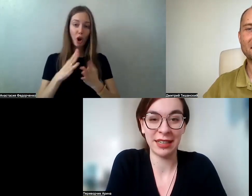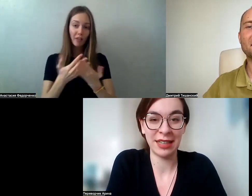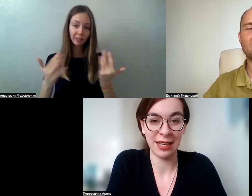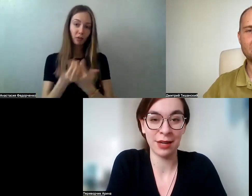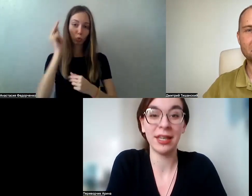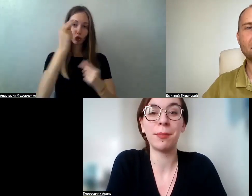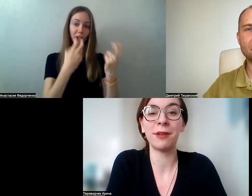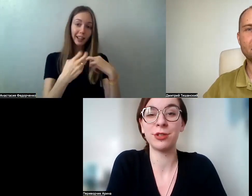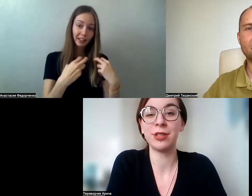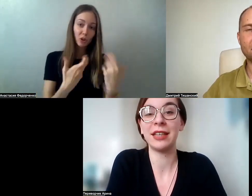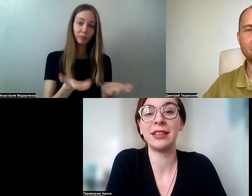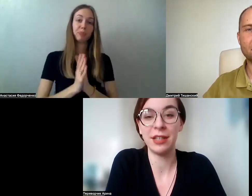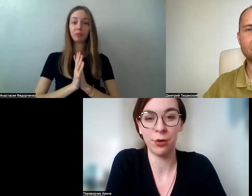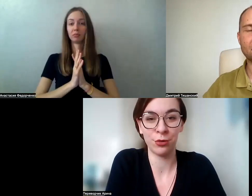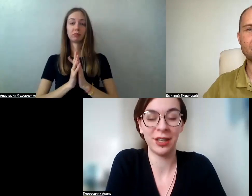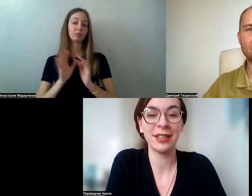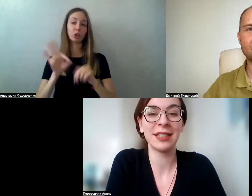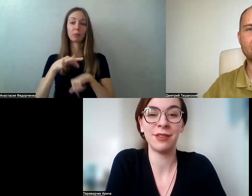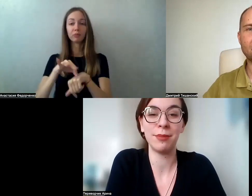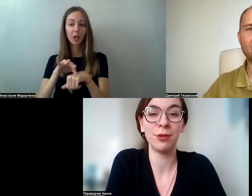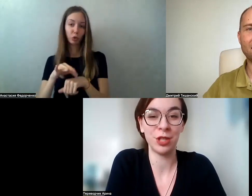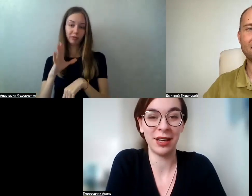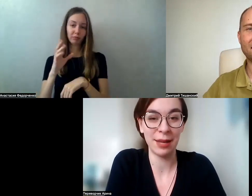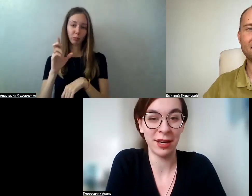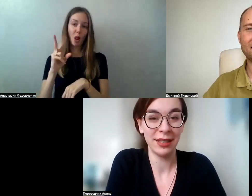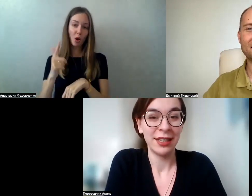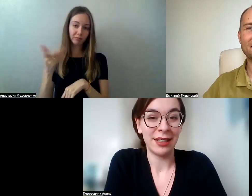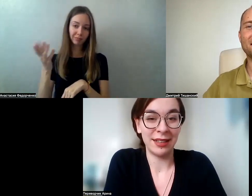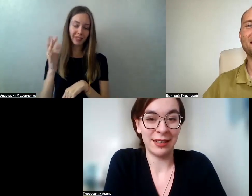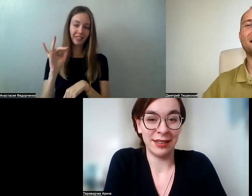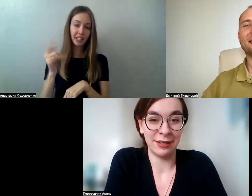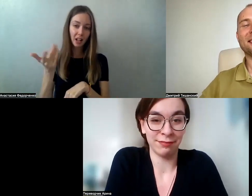также интеллект-тренерами, я провожу интеллект-тренировки со своими учениками,